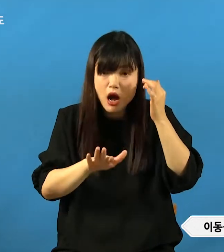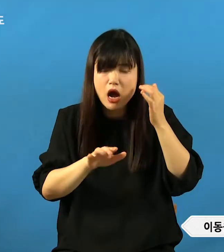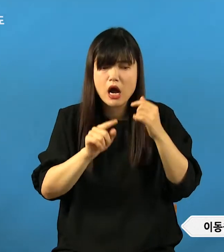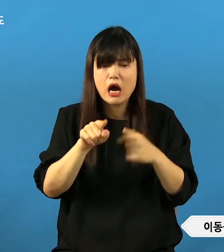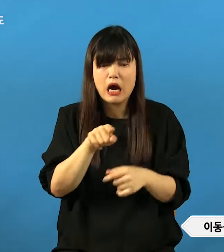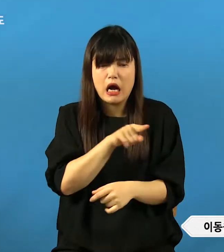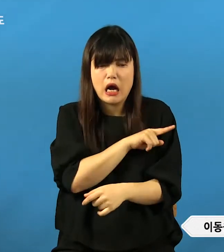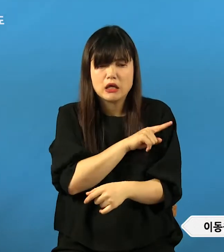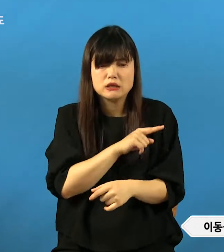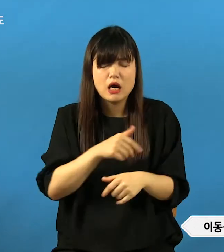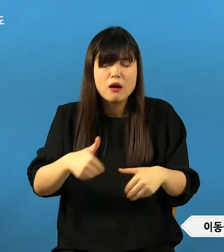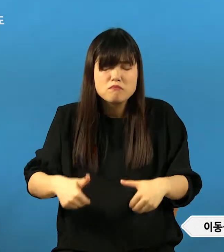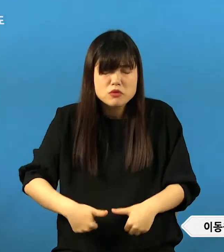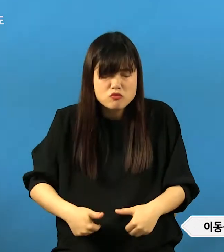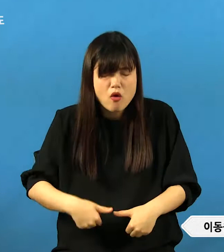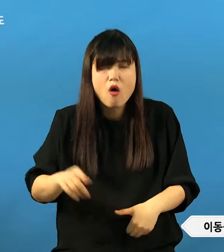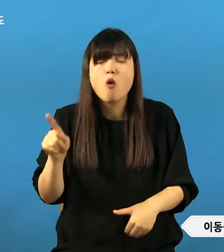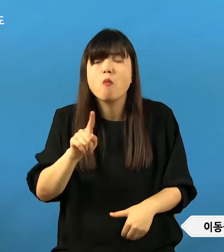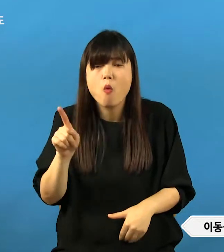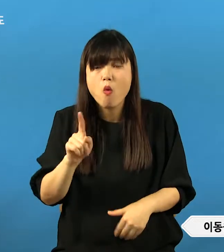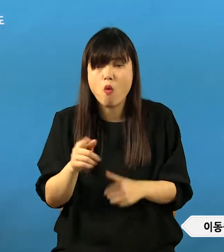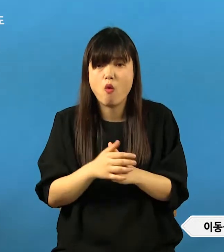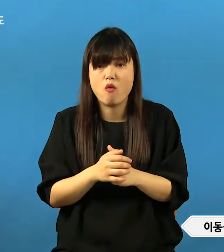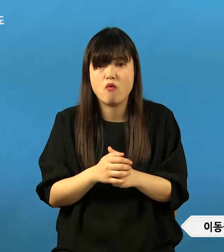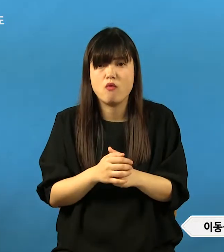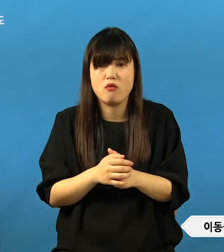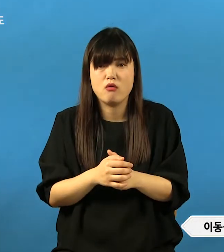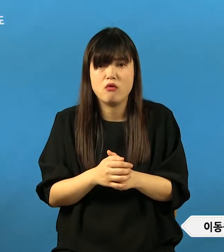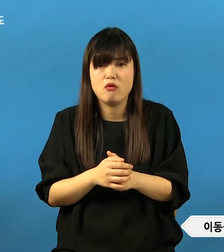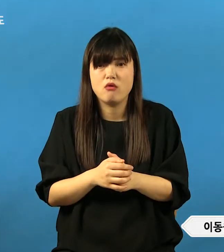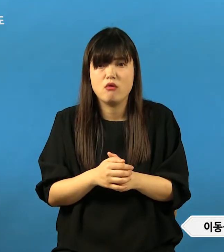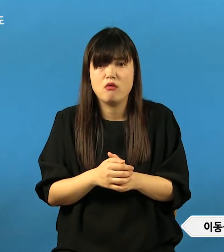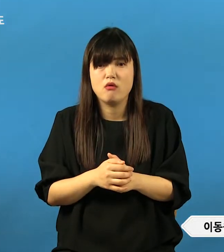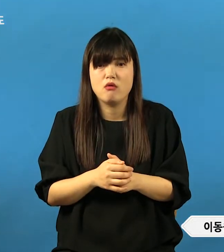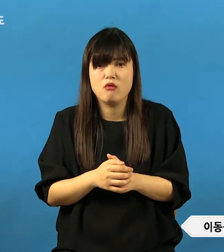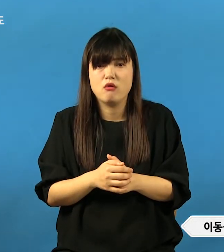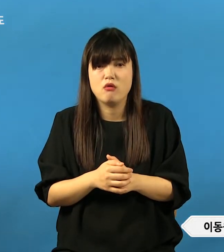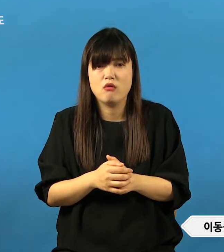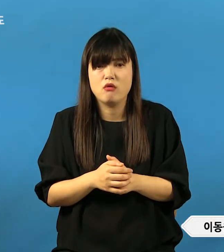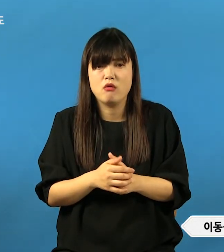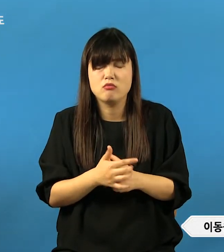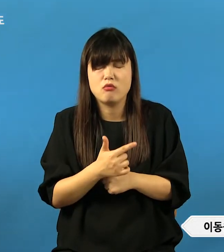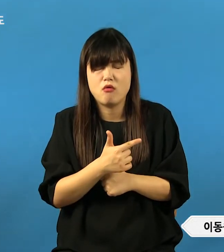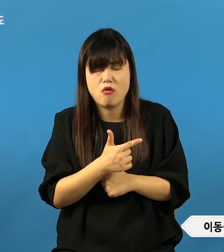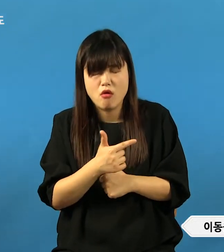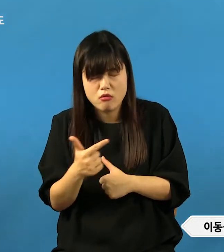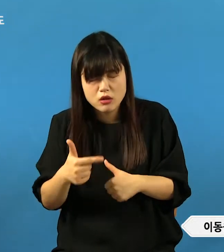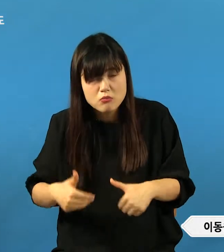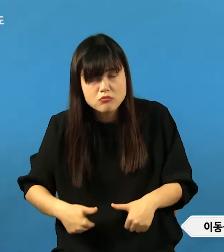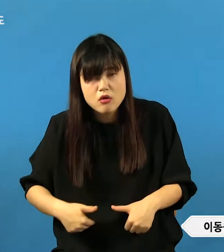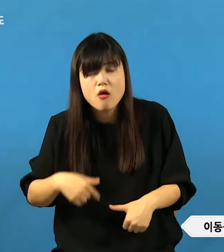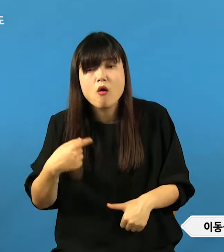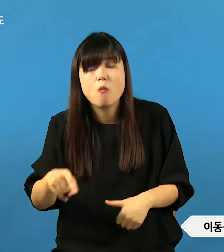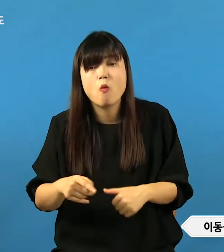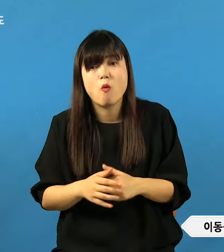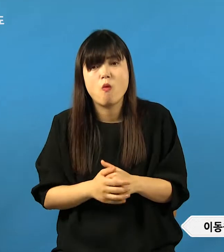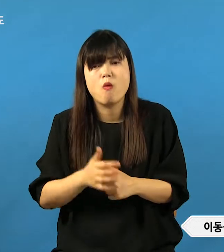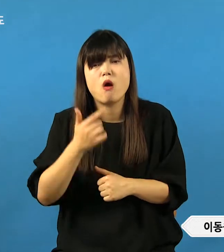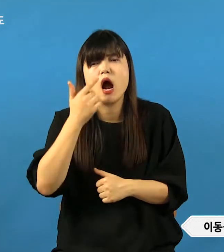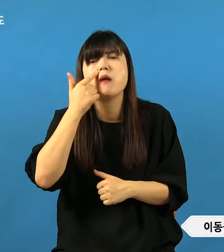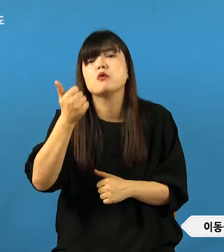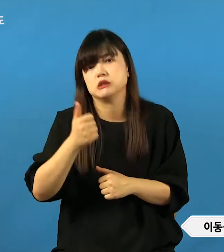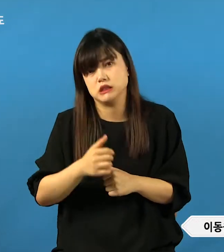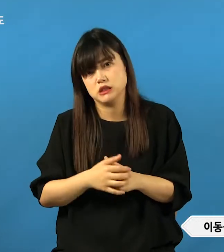그때 자기가 가장 필요로 했던 간절한 것 한 가지, 그렇게도 사무치게 필요했던 한 가지,